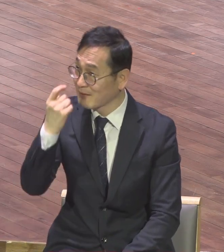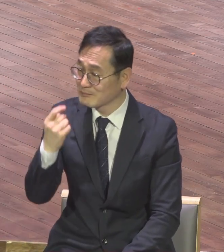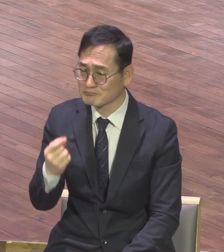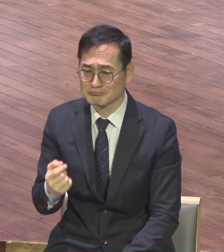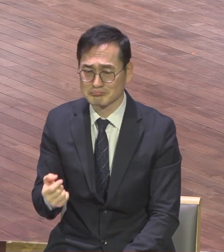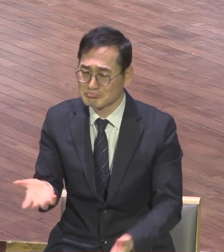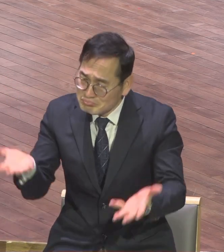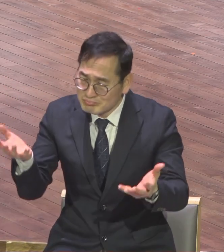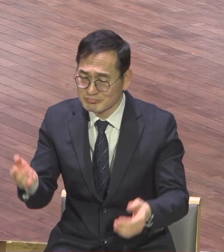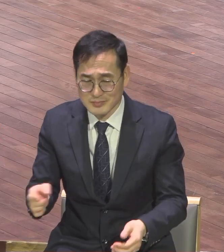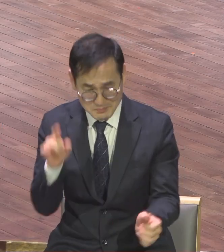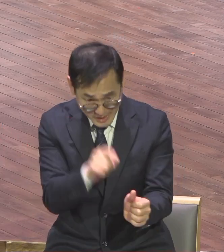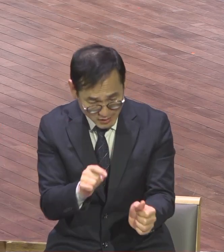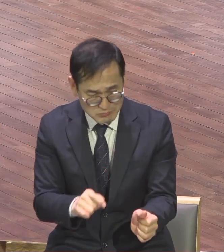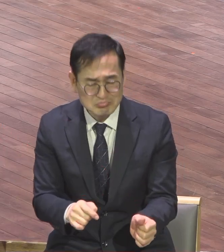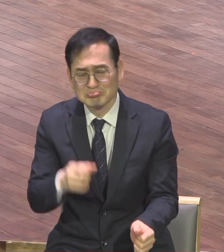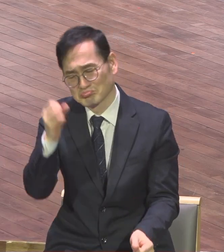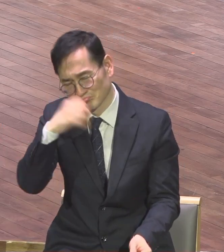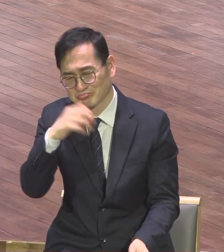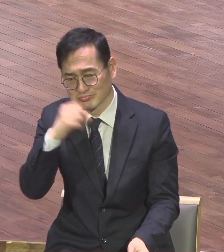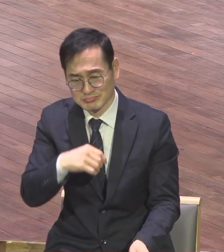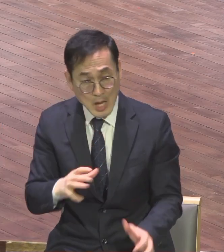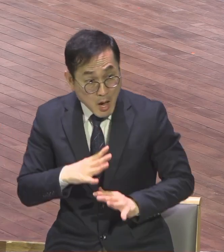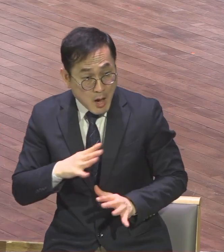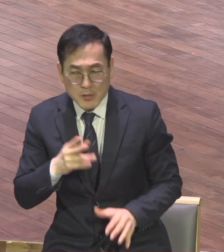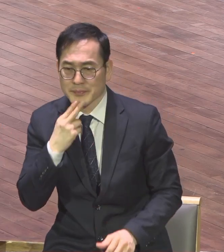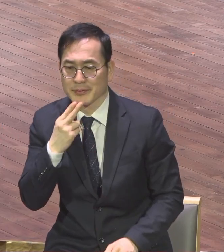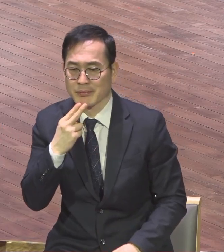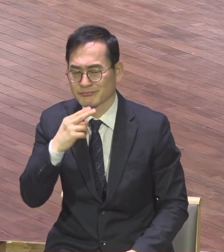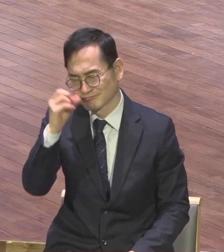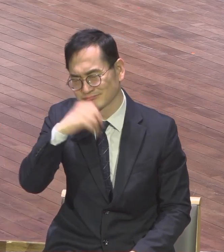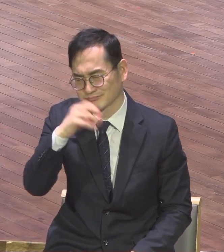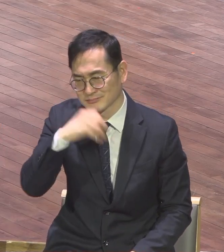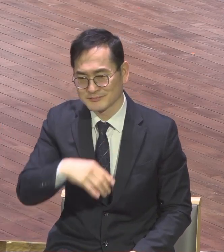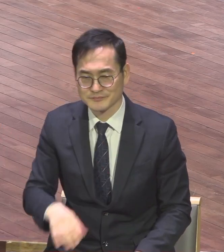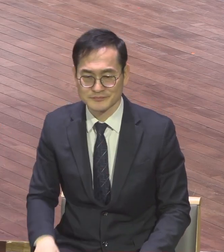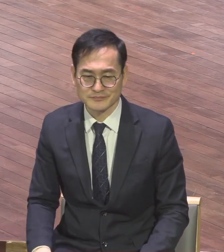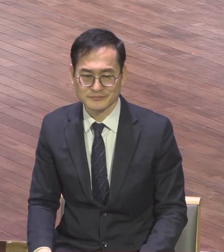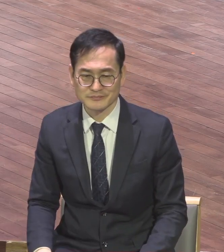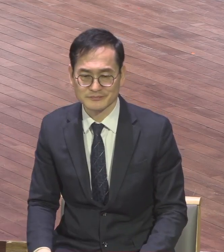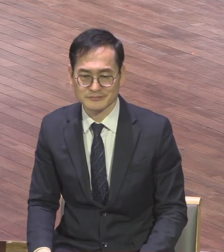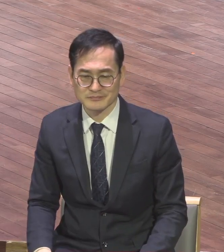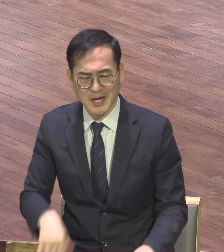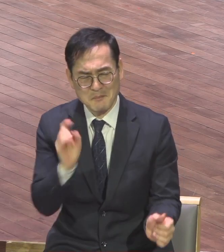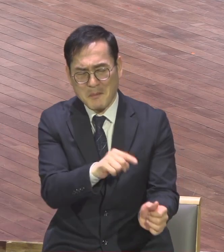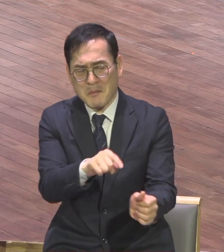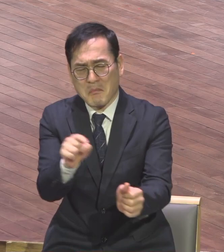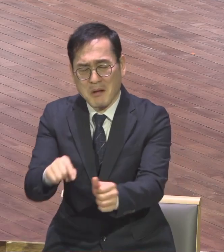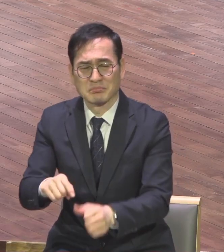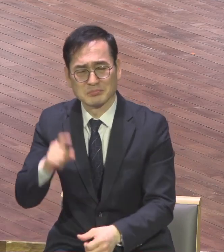씁니다. 뭐 저희 청년회 회장 부회장 2주 3주 다 걸렸어요. 아무도 관심 없어요.